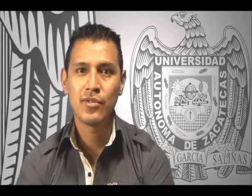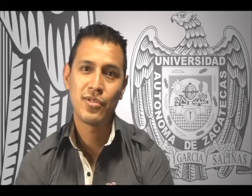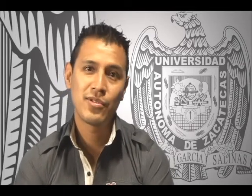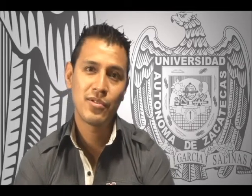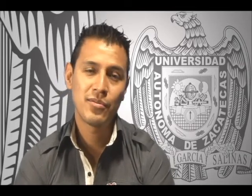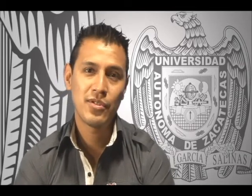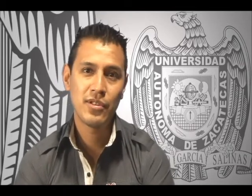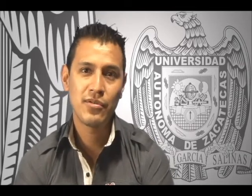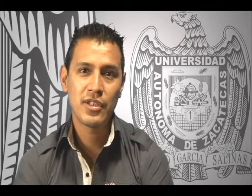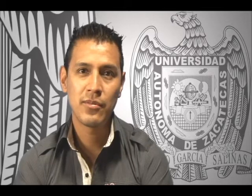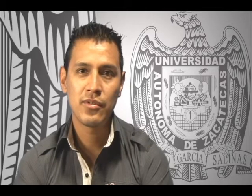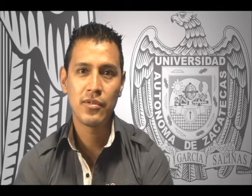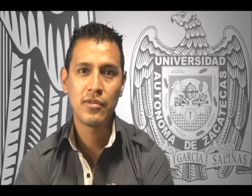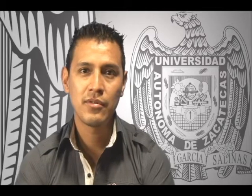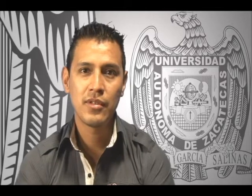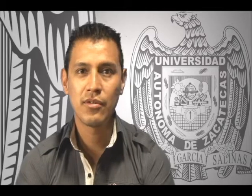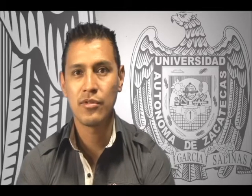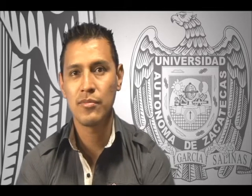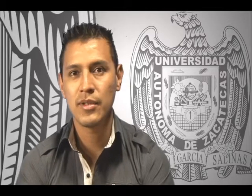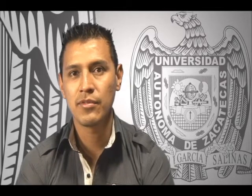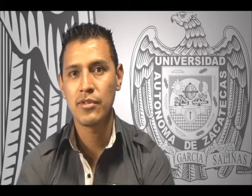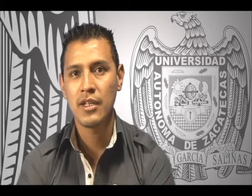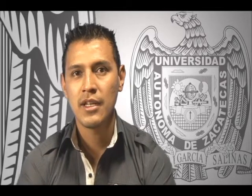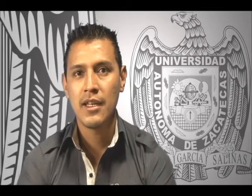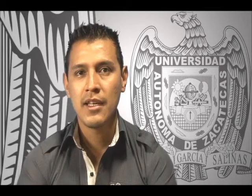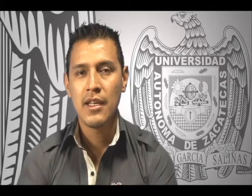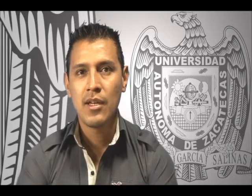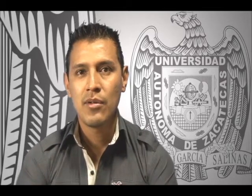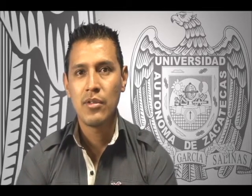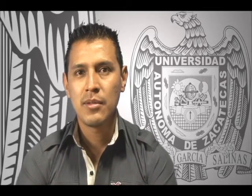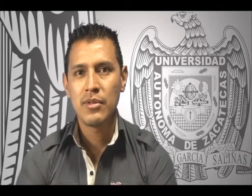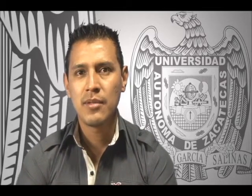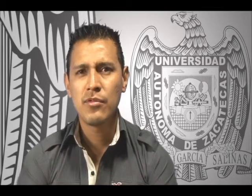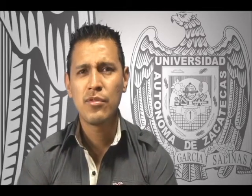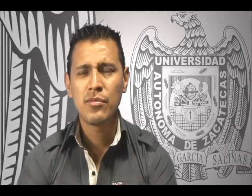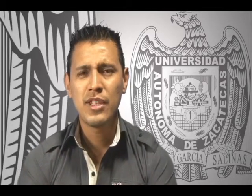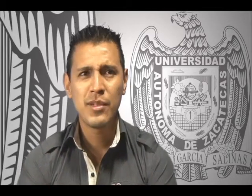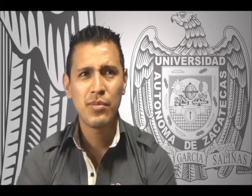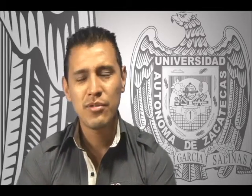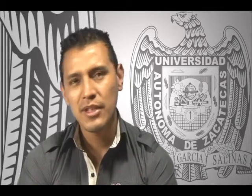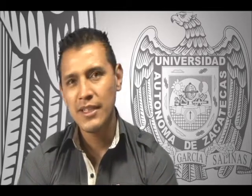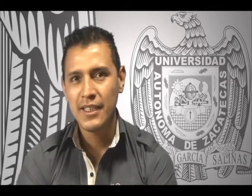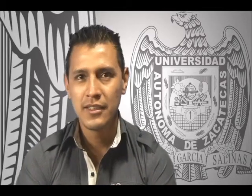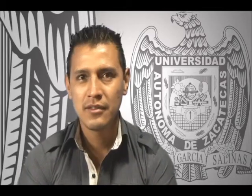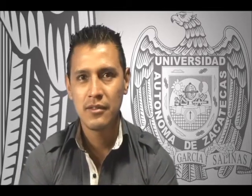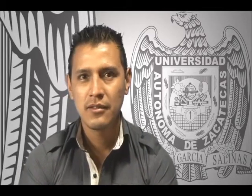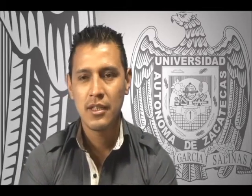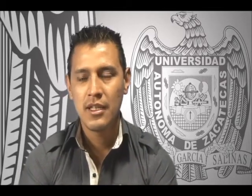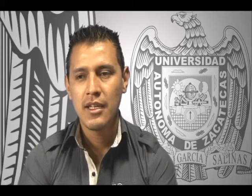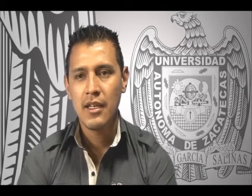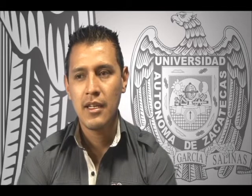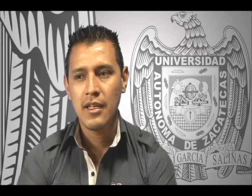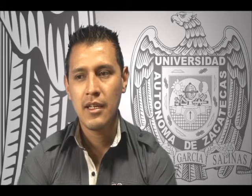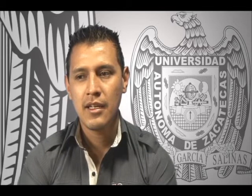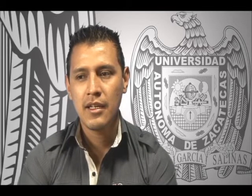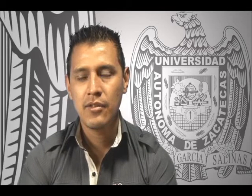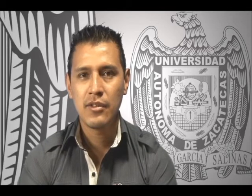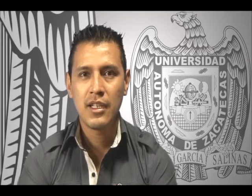pues nosotros como sí escuchamos a algunos primos. Pues empezamos como una tipo escuelita, en donde